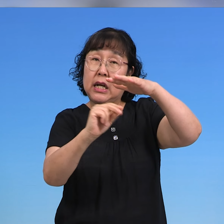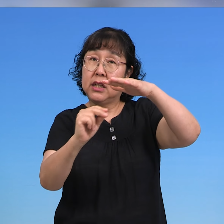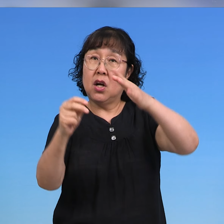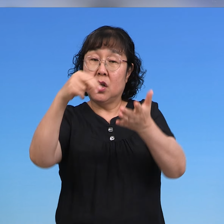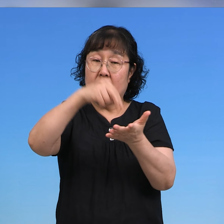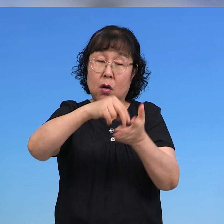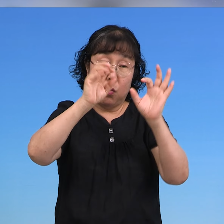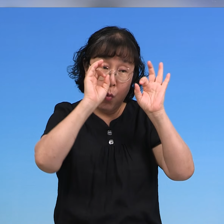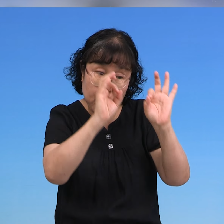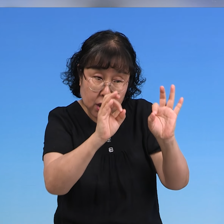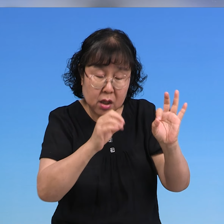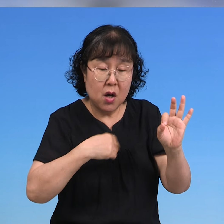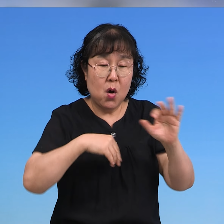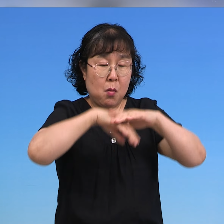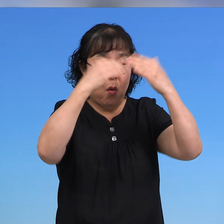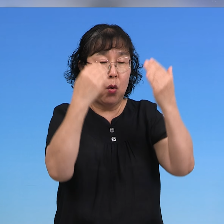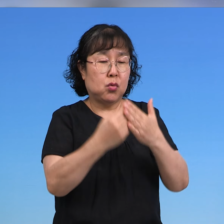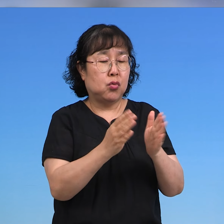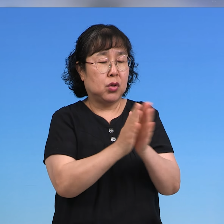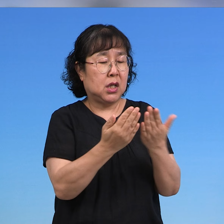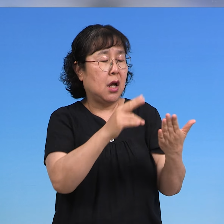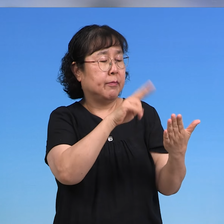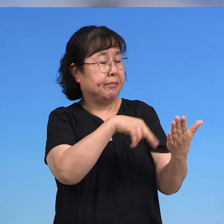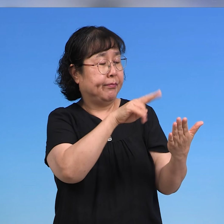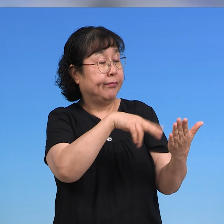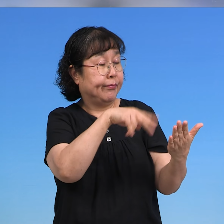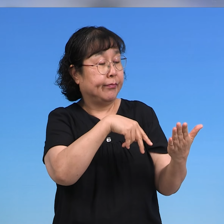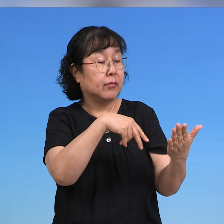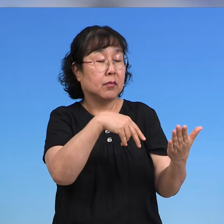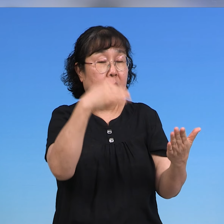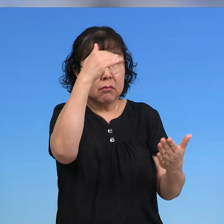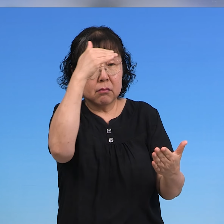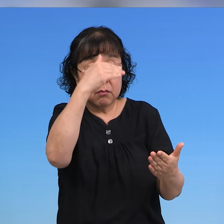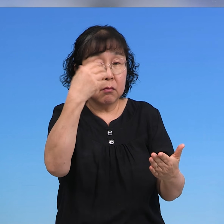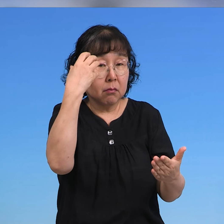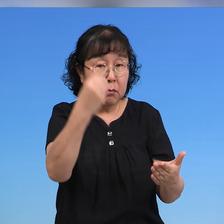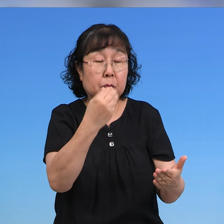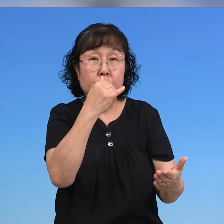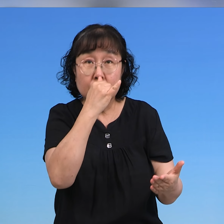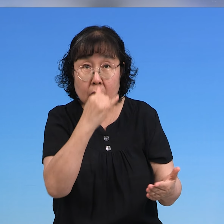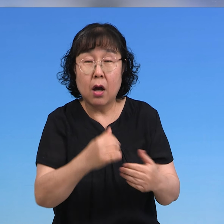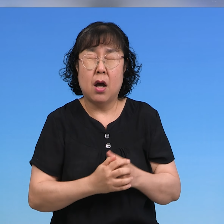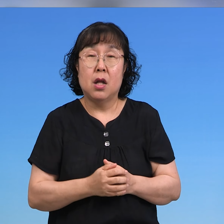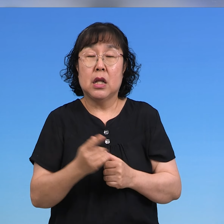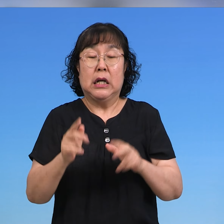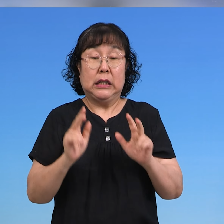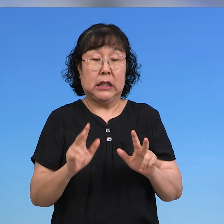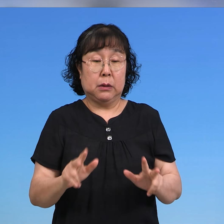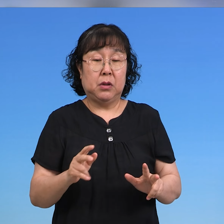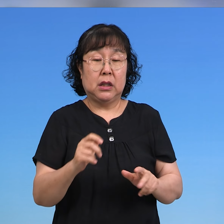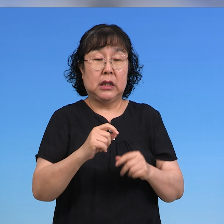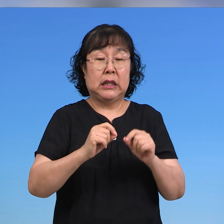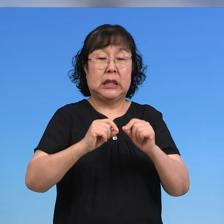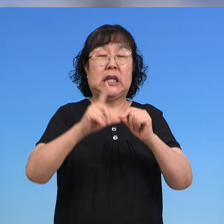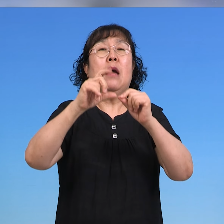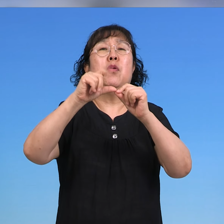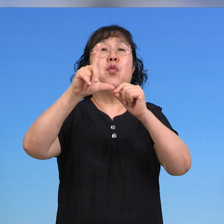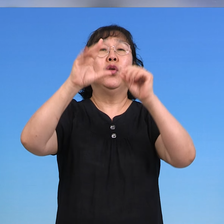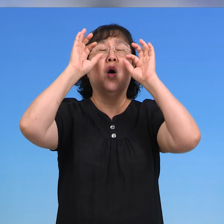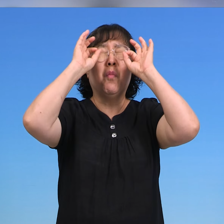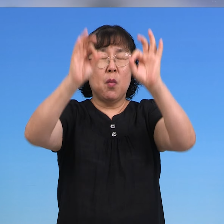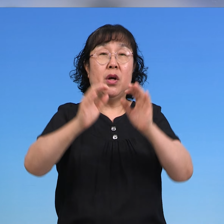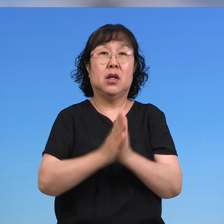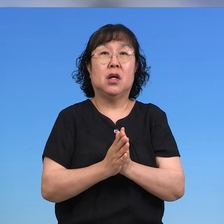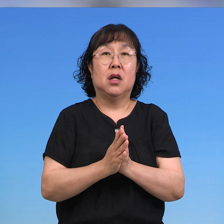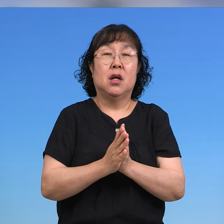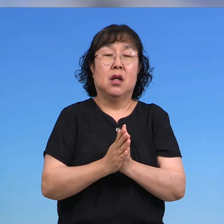갖고 온 사람은 무슨 그 신문이라도 사서 읽었는데 지금은 보면 막 전부 다 영상이에요. 저는 이제 목회하니까